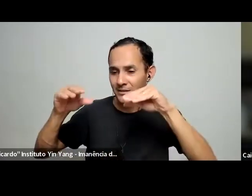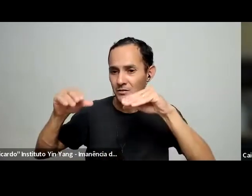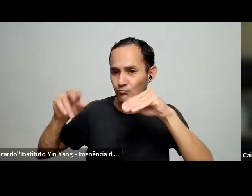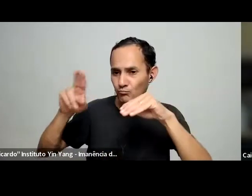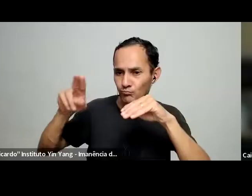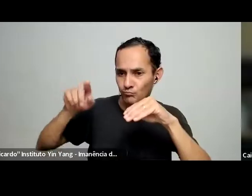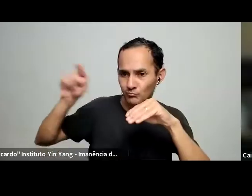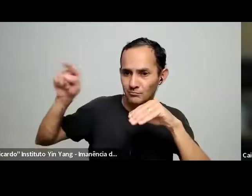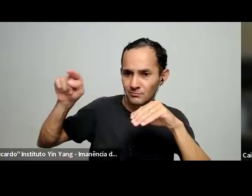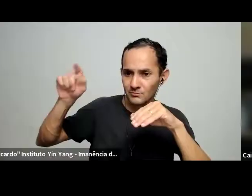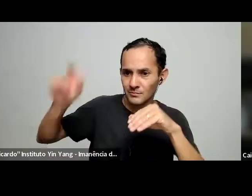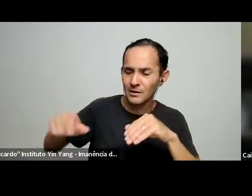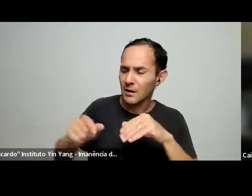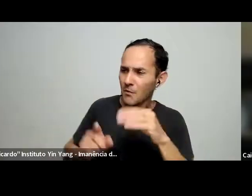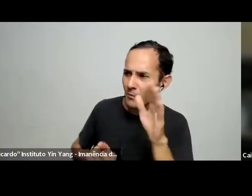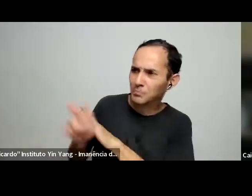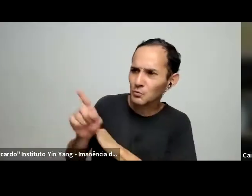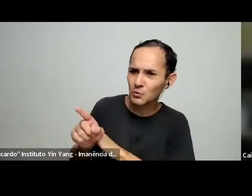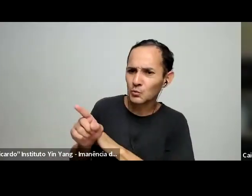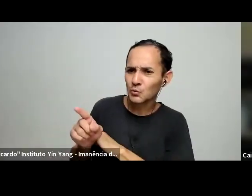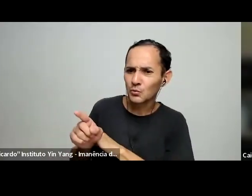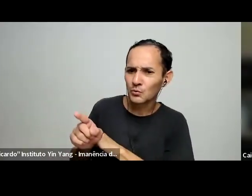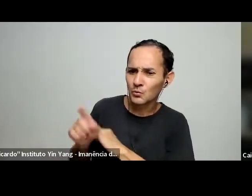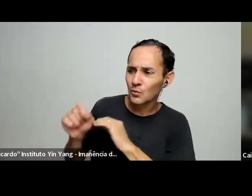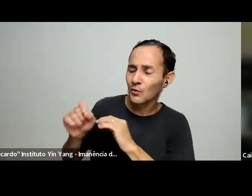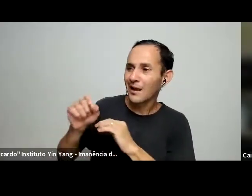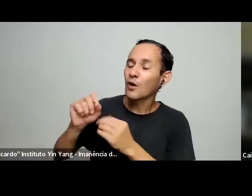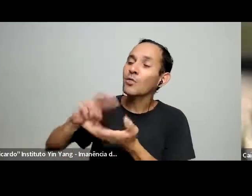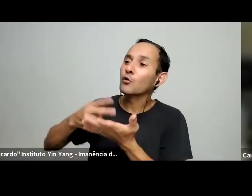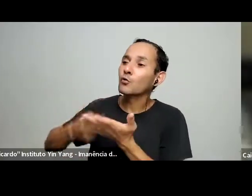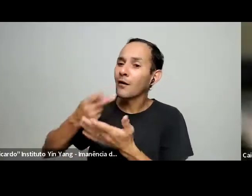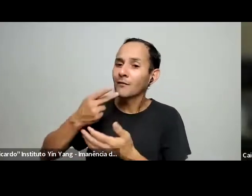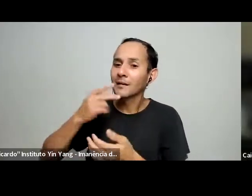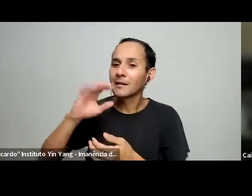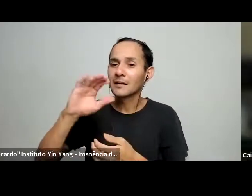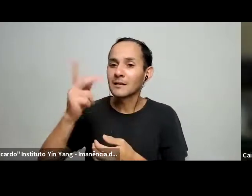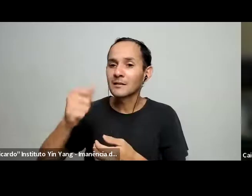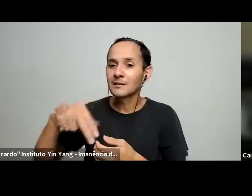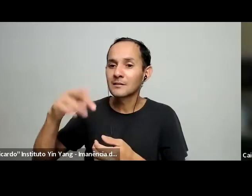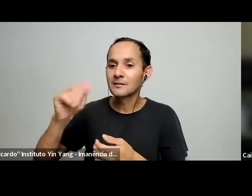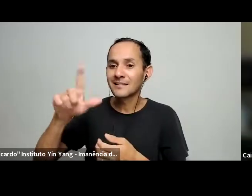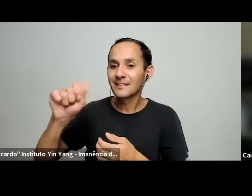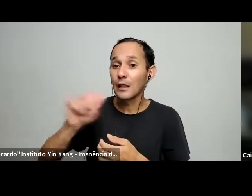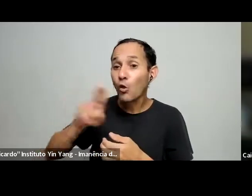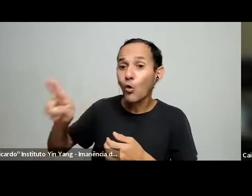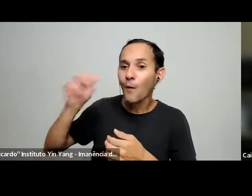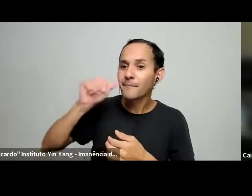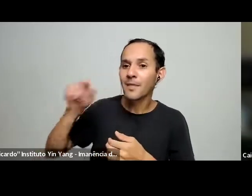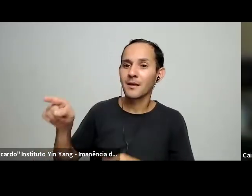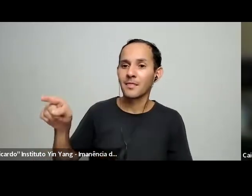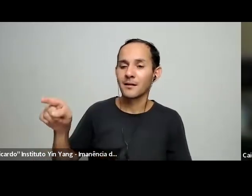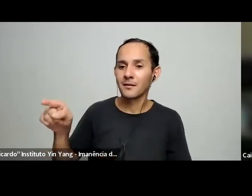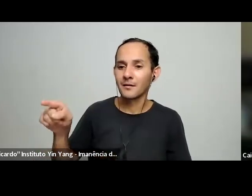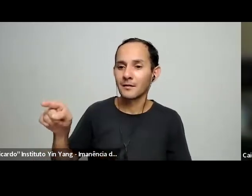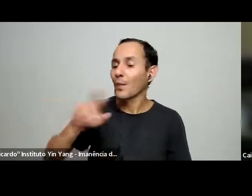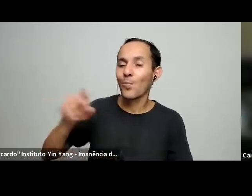aplicada em uma criança e perguntou para a tradutora o que que era. Ela falou Shantala. Shantala era o nome da menina que estava recebendo a massagem e